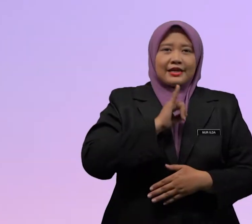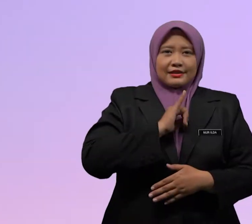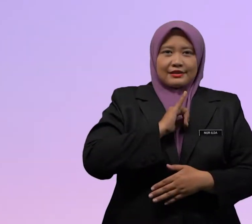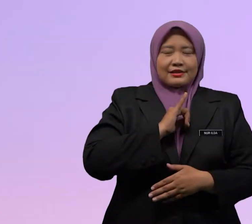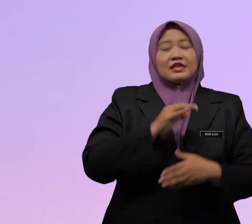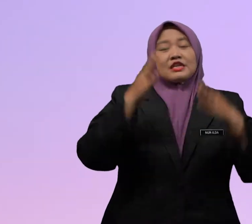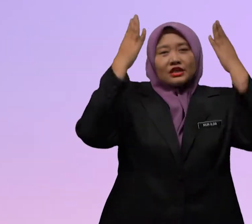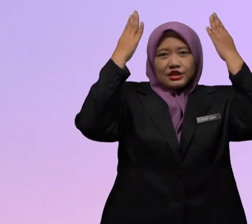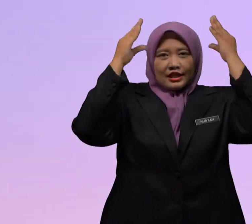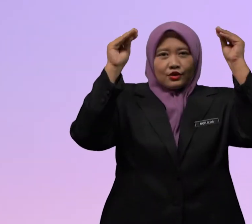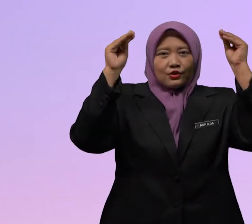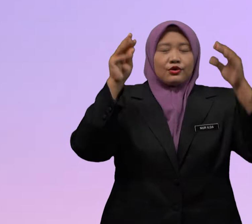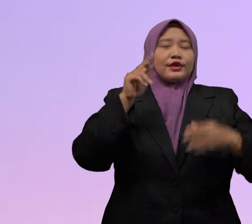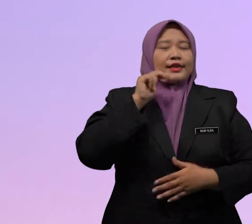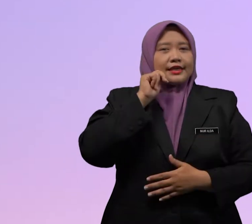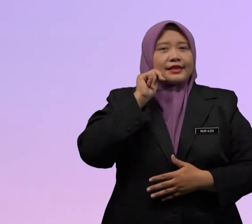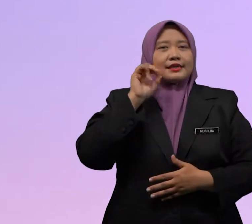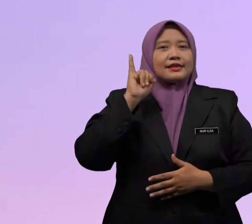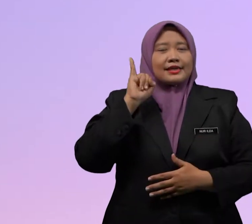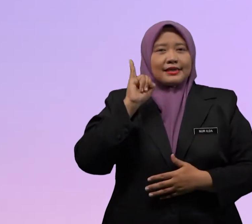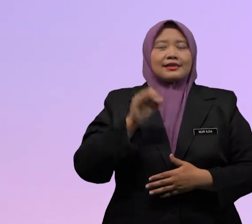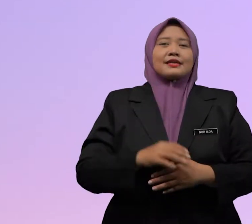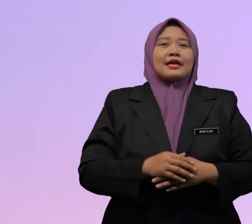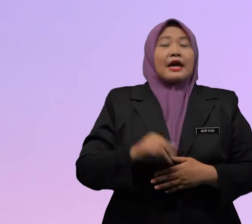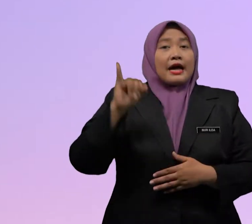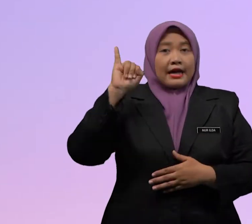Saya Cikgu Ilda,